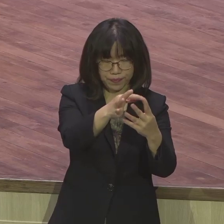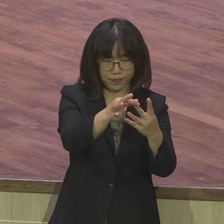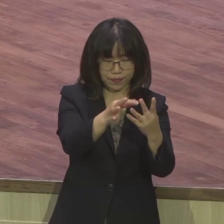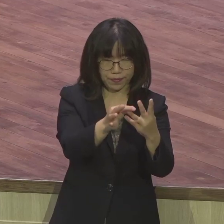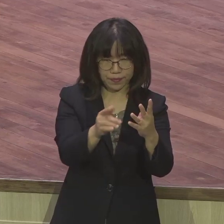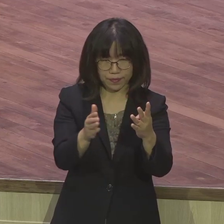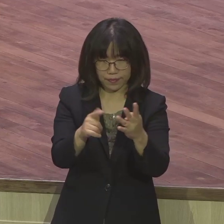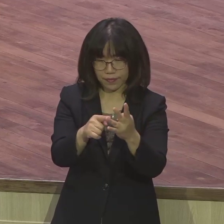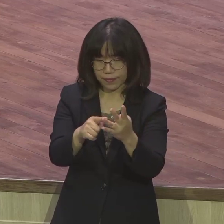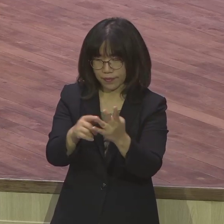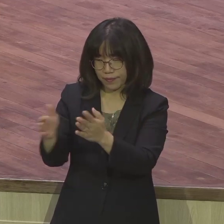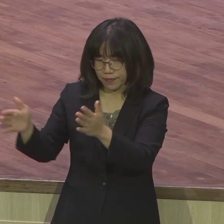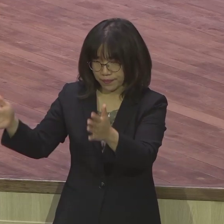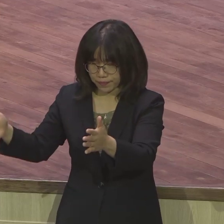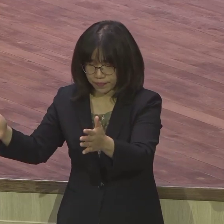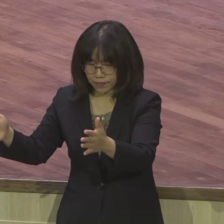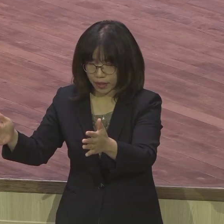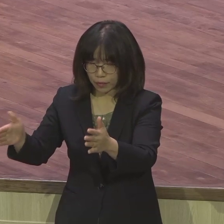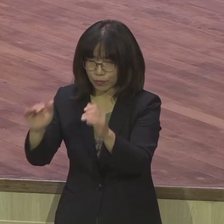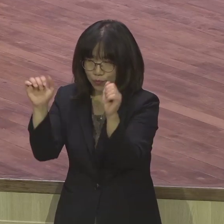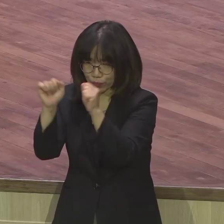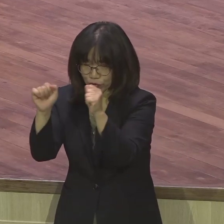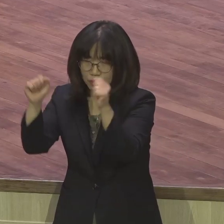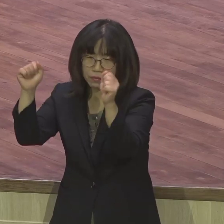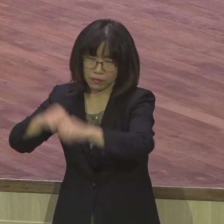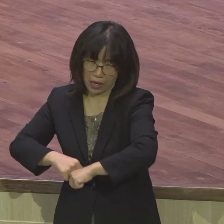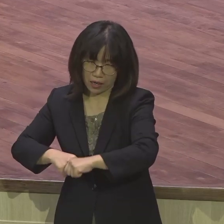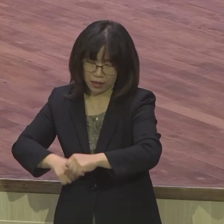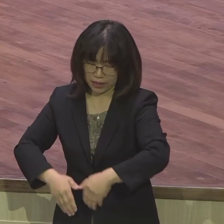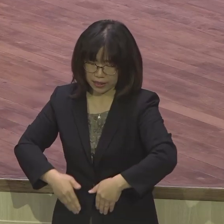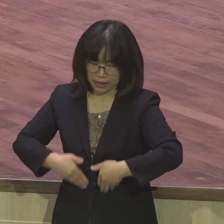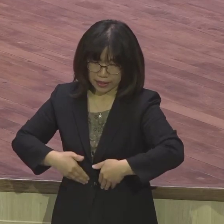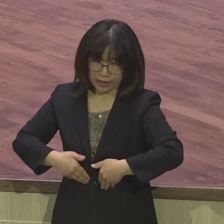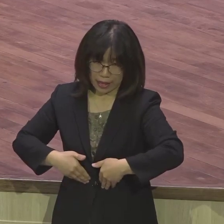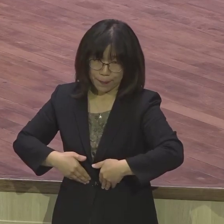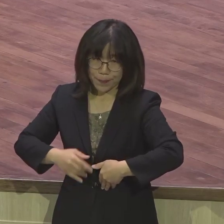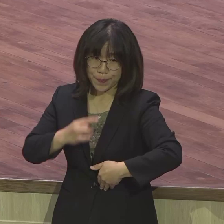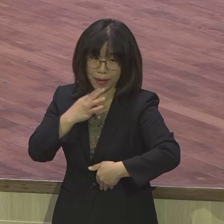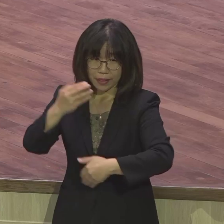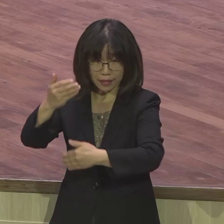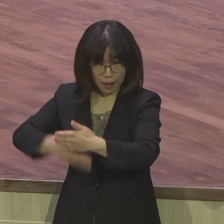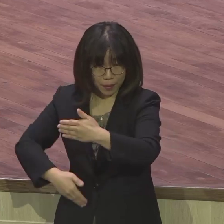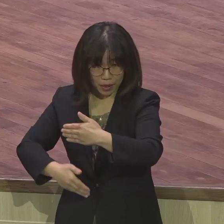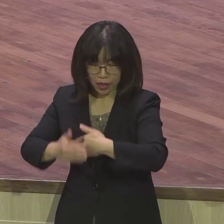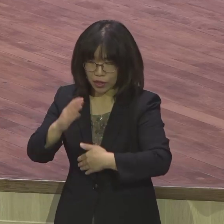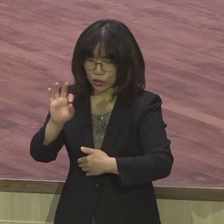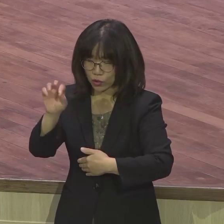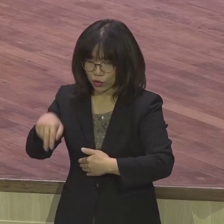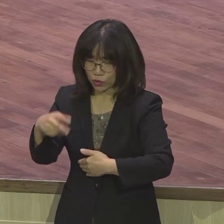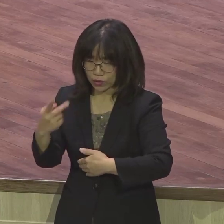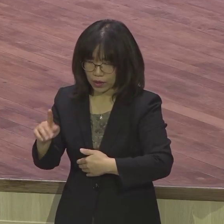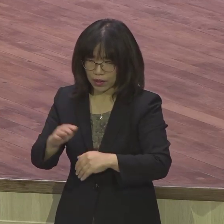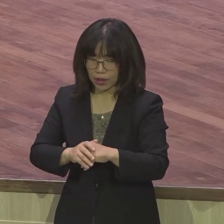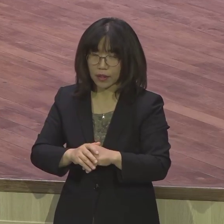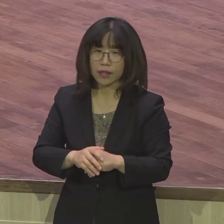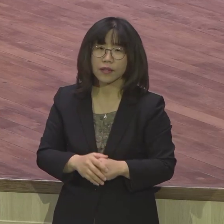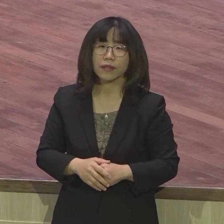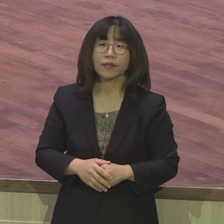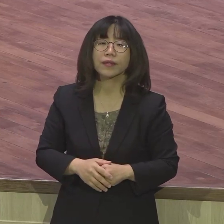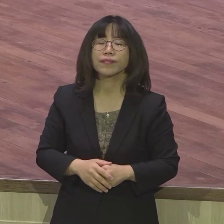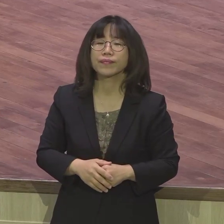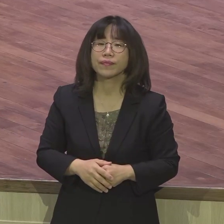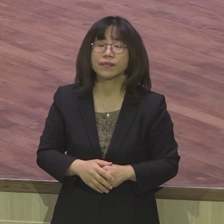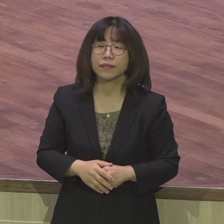단독 시대인데 북이스라엘은 이미 망하고 남유다는 단독 시대인데 열왕기하 18장 1절에서